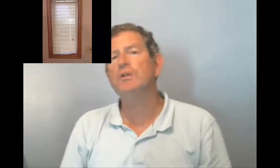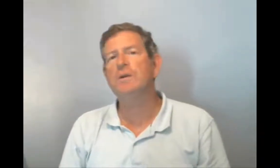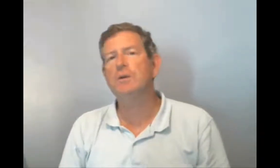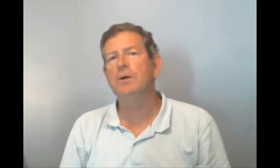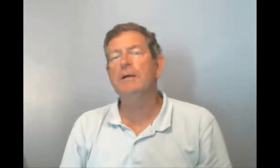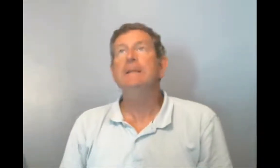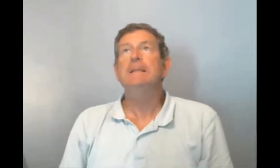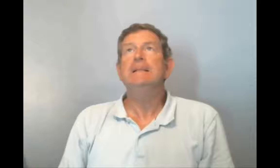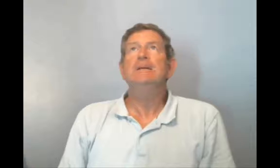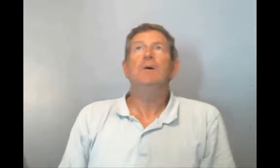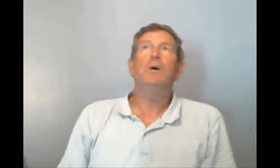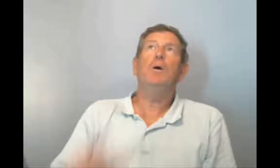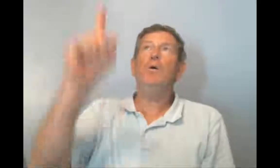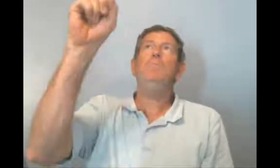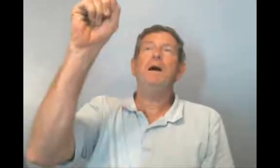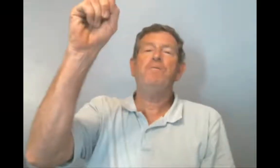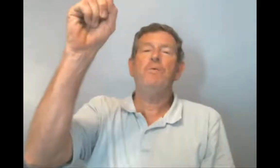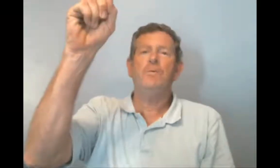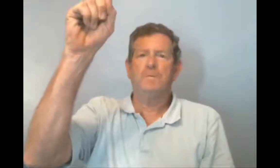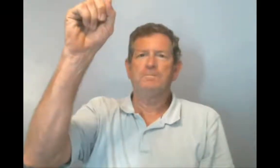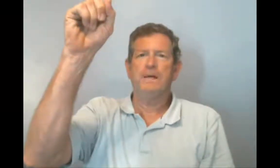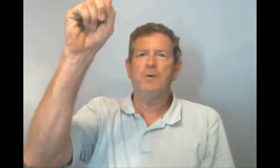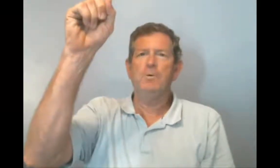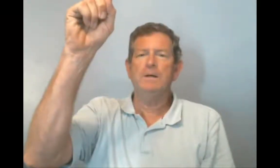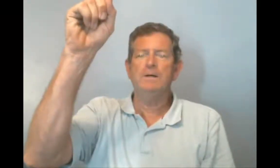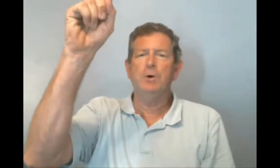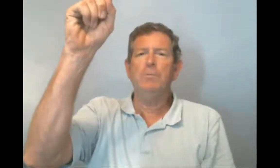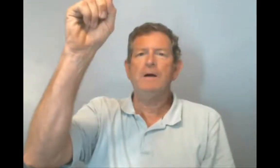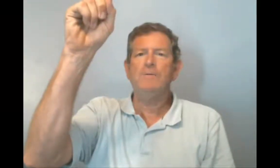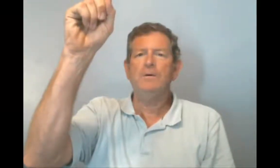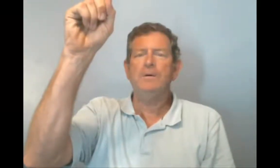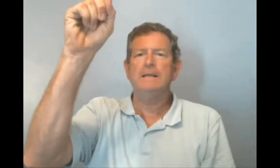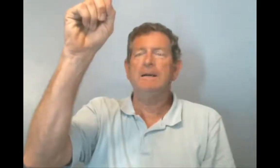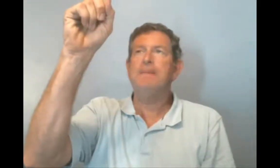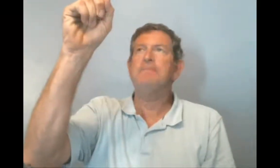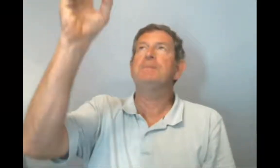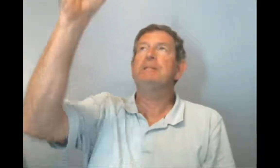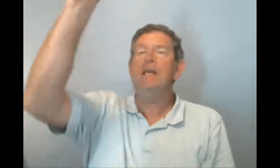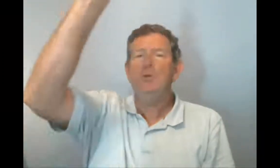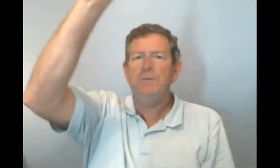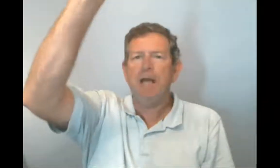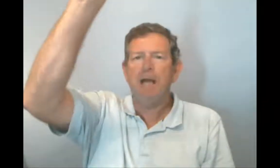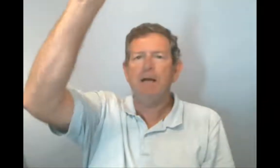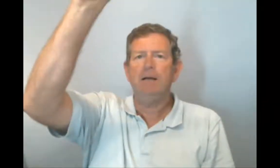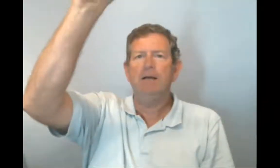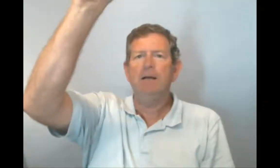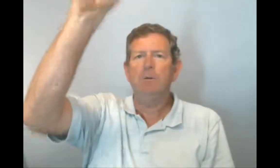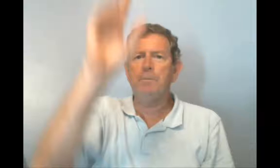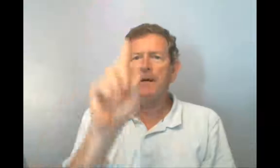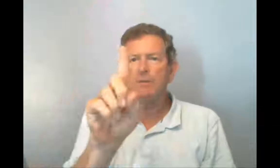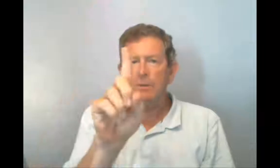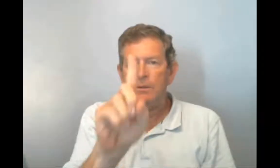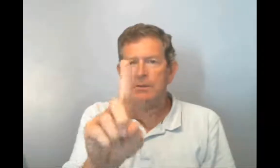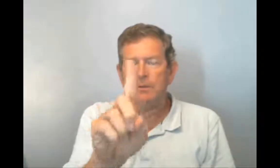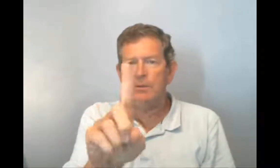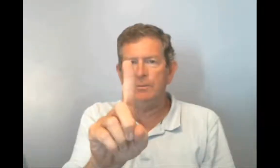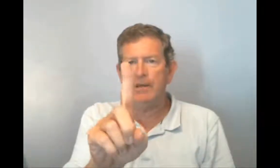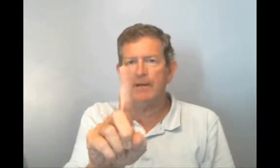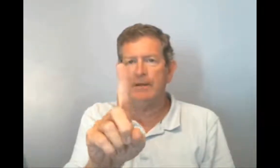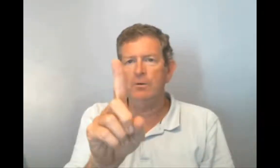Ensuite, au plafond, au plafond, des lumières, non pas une seule lumière avec une